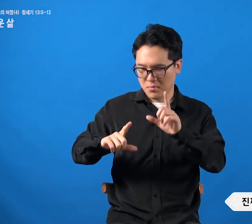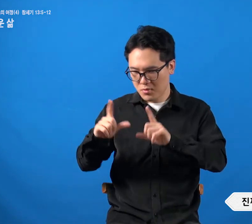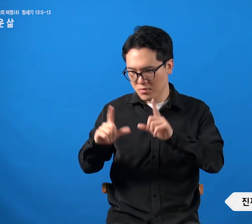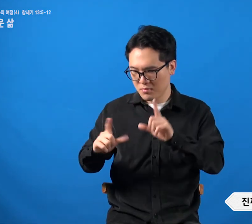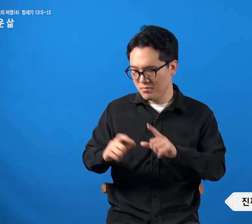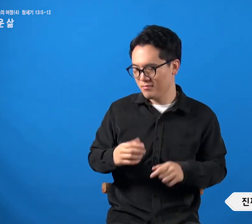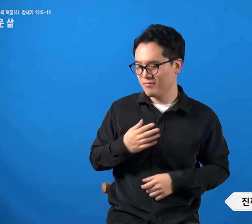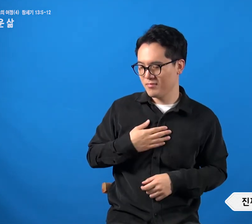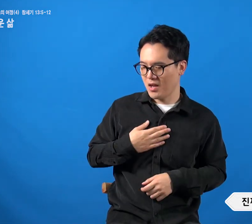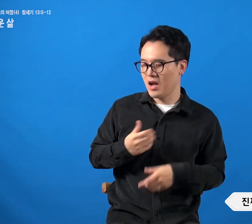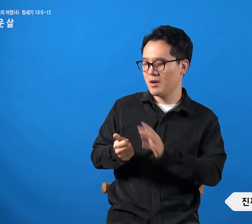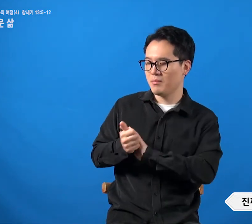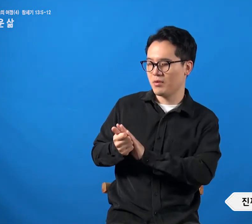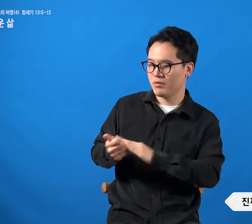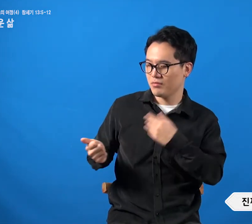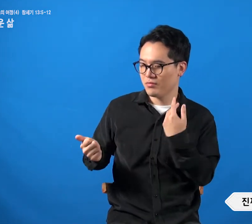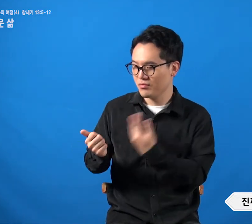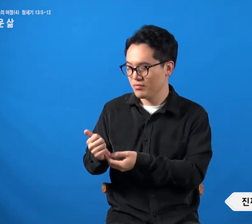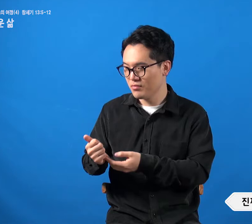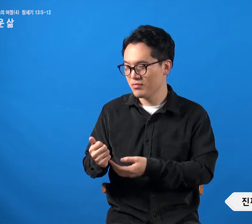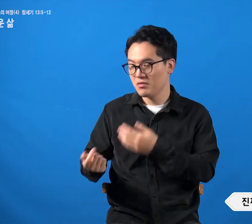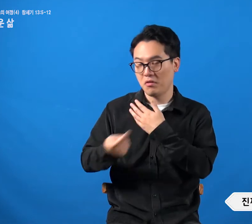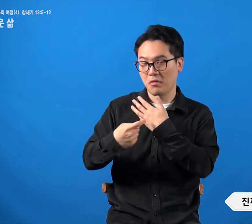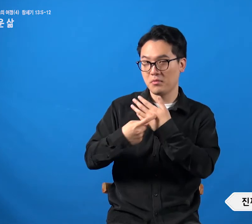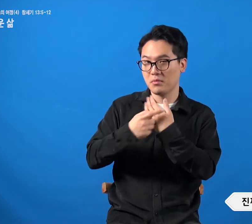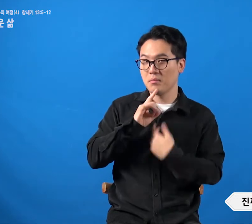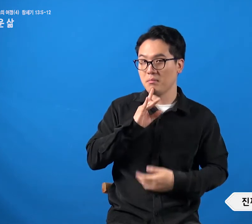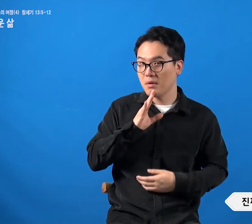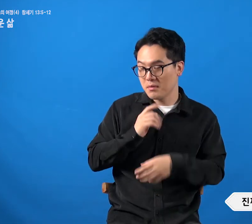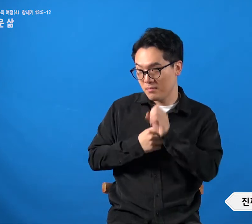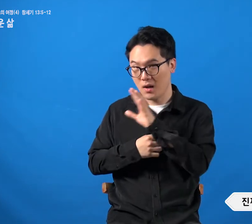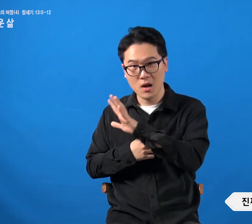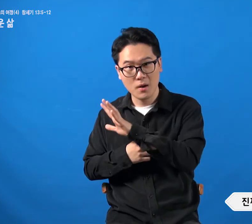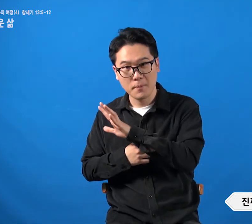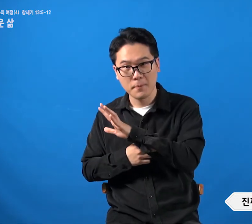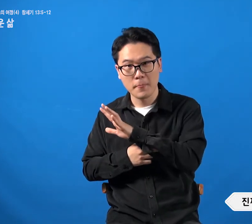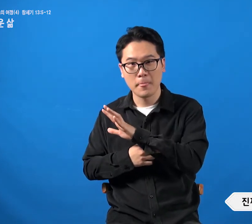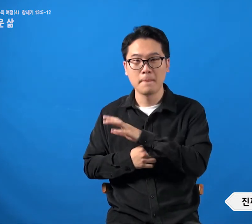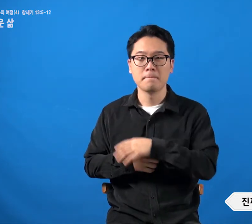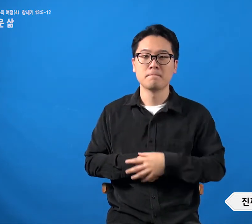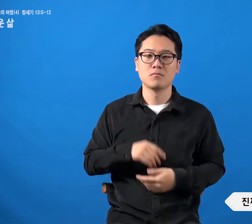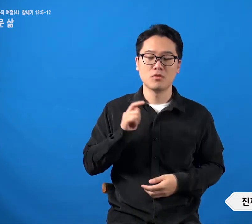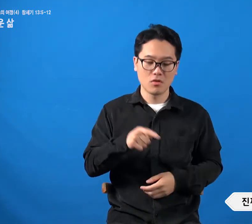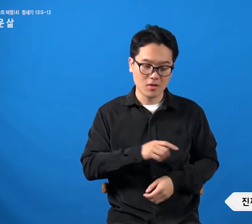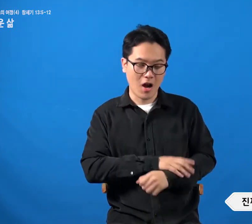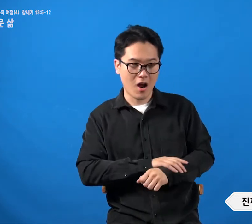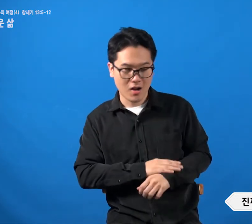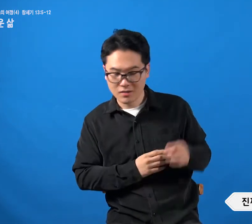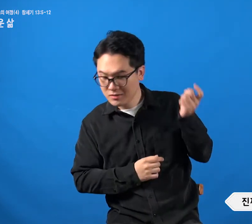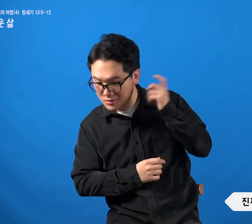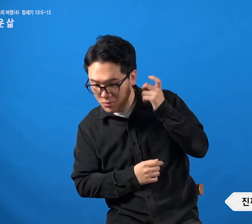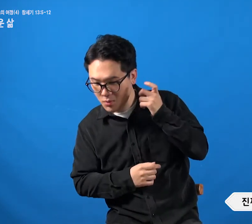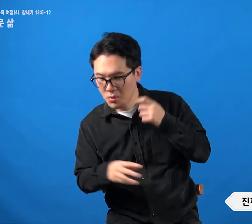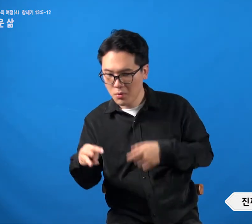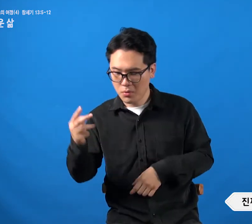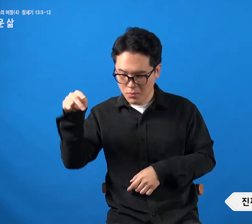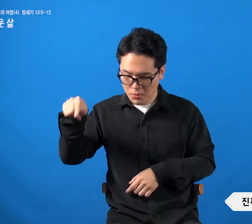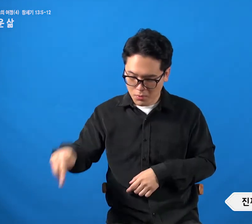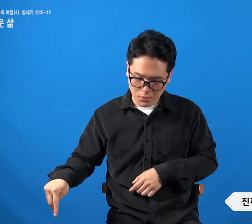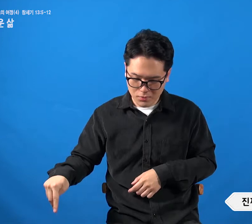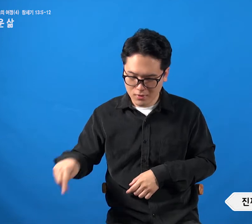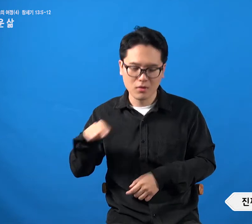했는데, 아니 웬걸 그 말을 고지 듣고 롯이 바로 눈을 들어서 선택하는 모습을